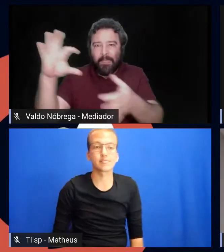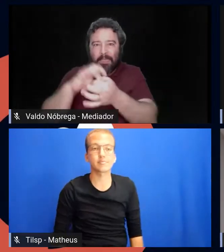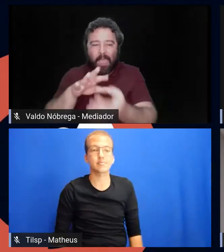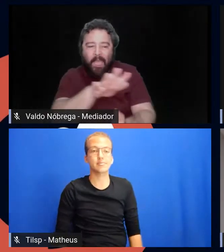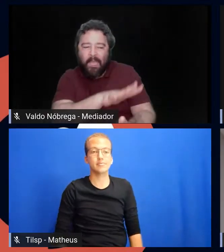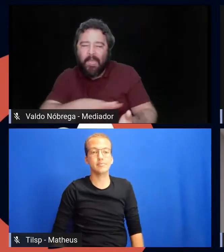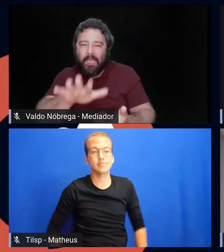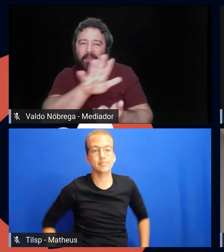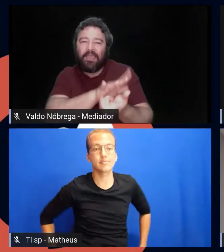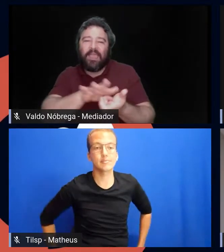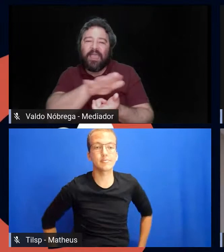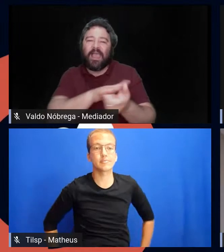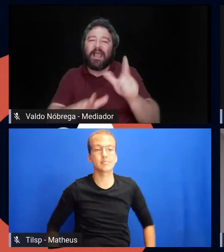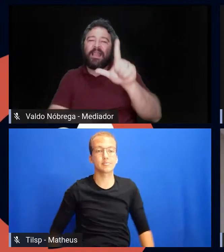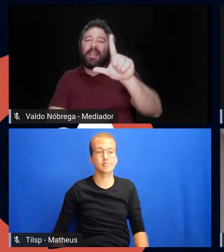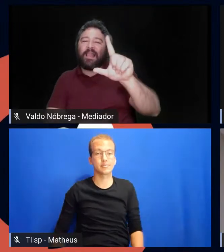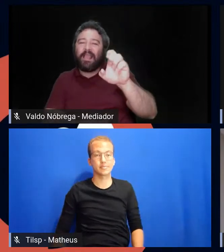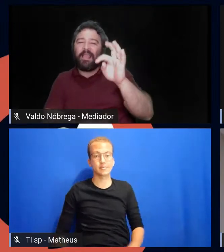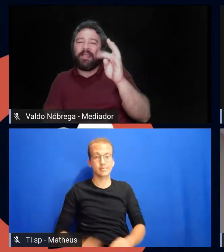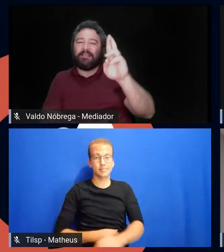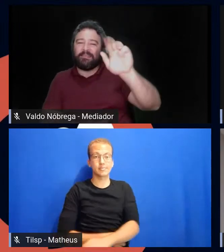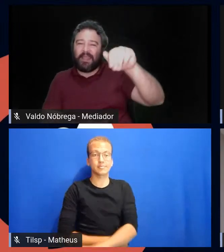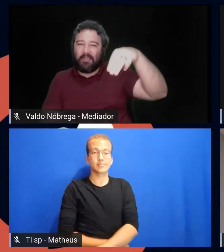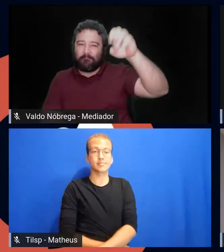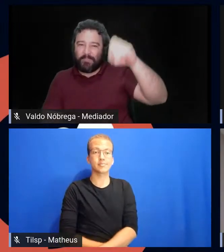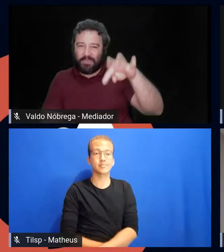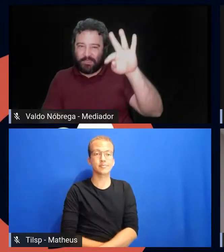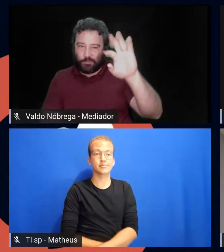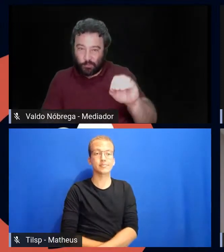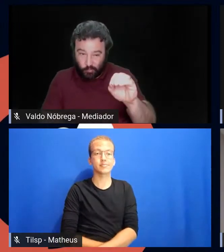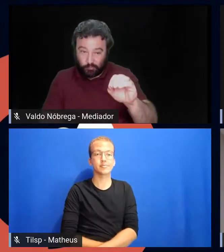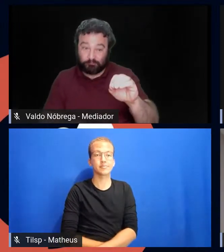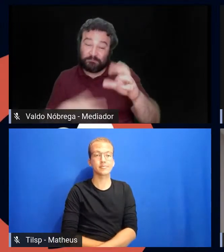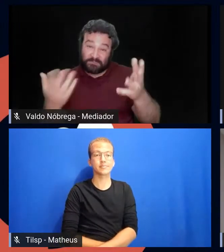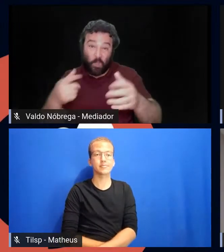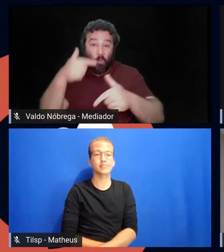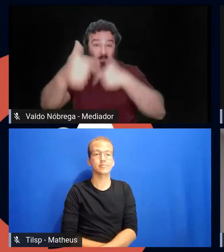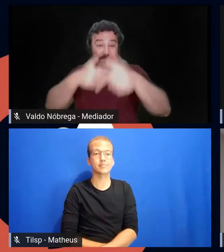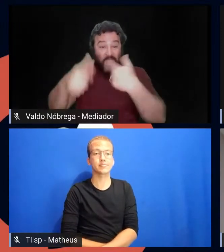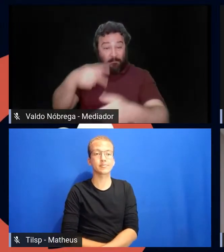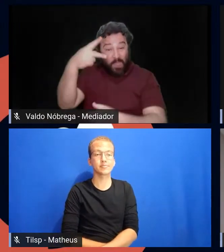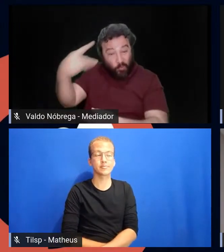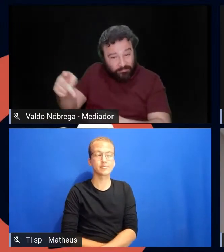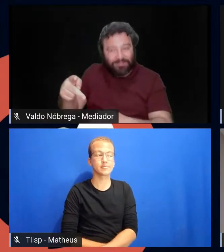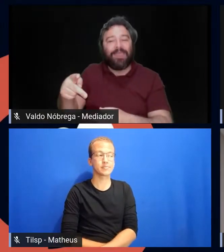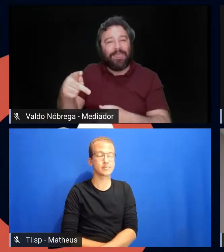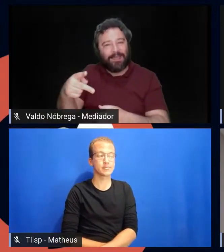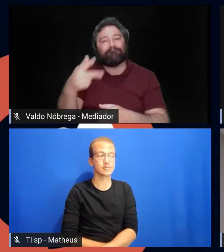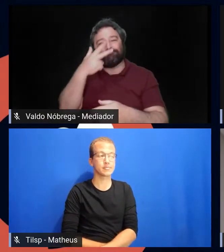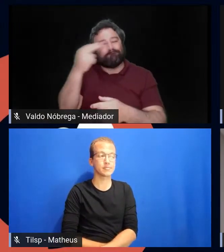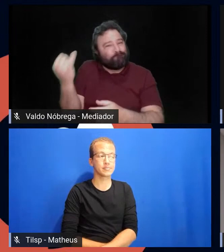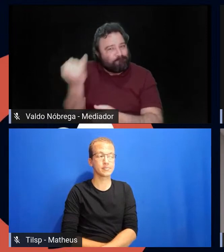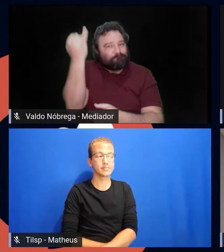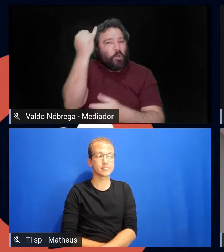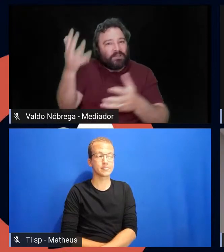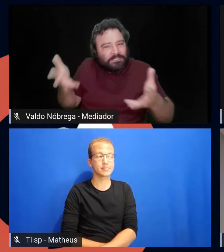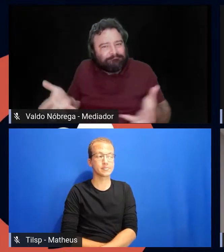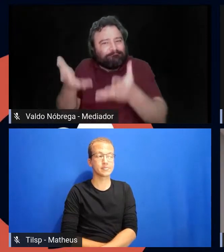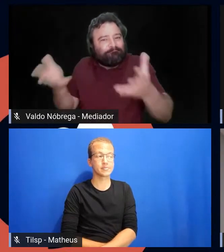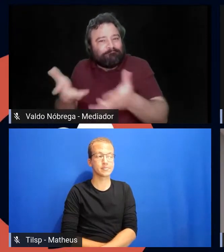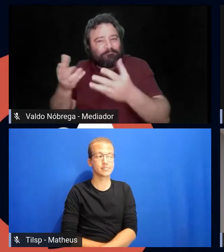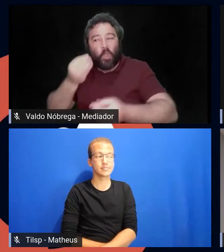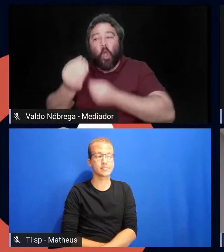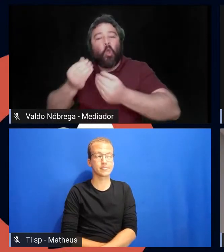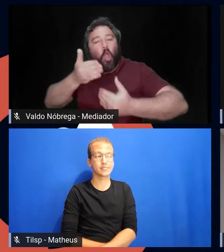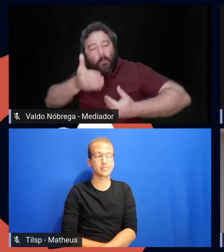surdo. Então, o surdo ele sinaliza e quando ele percebe este letramento, como é o letramento do surdo, então o trabalho da